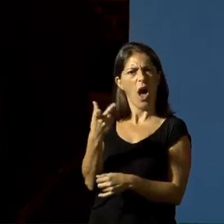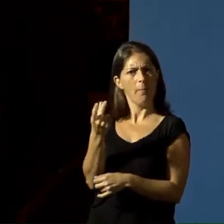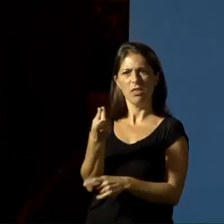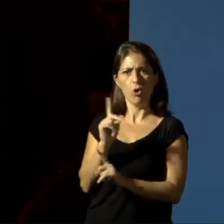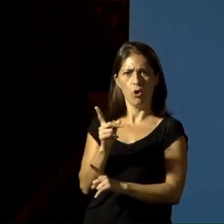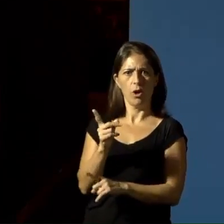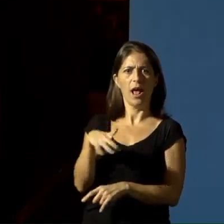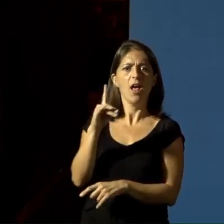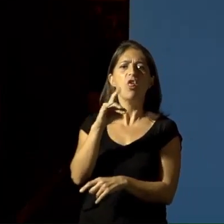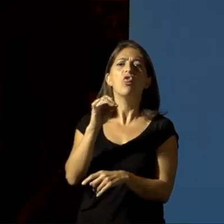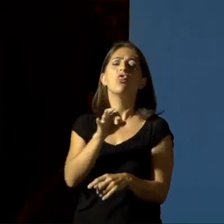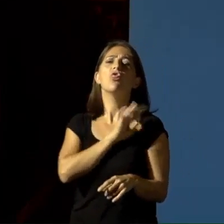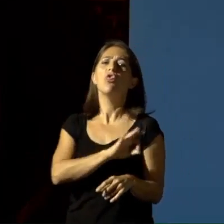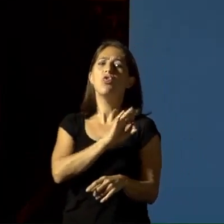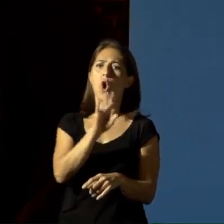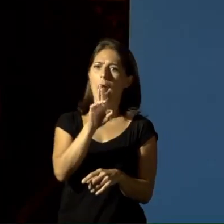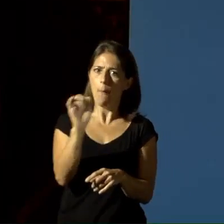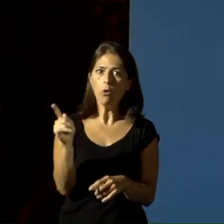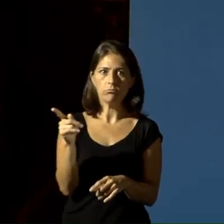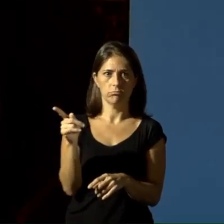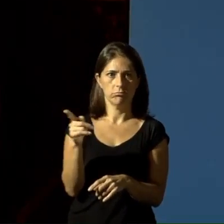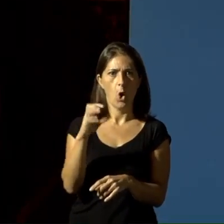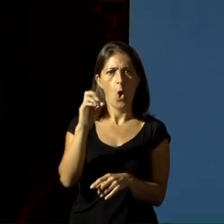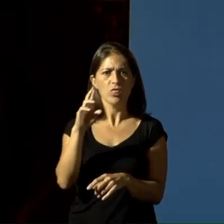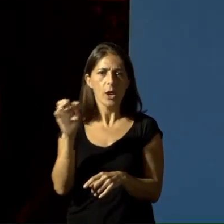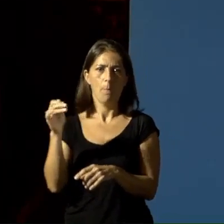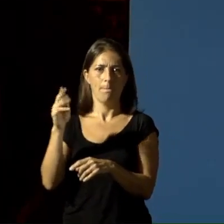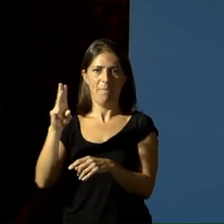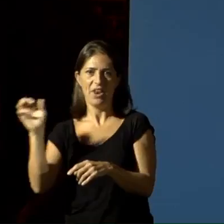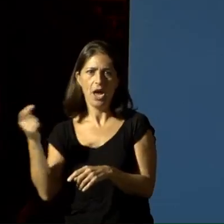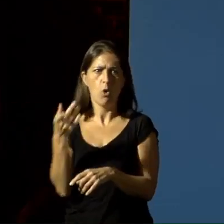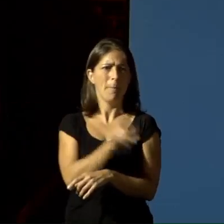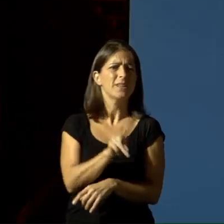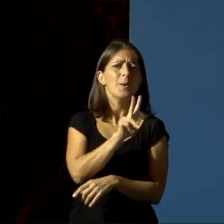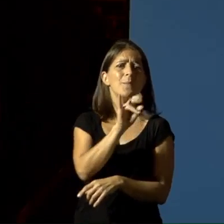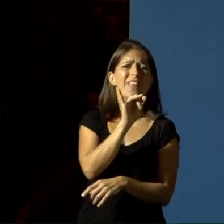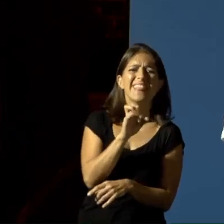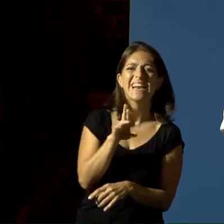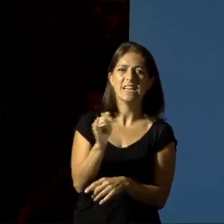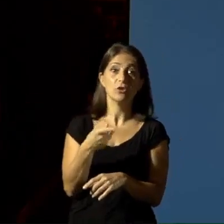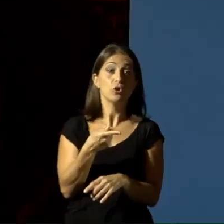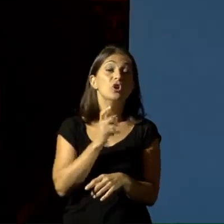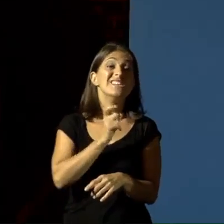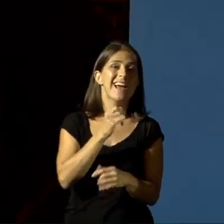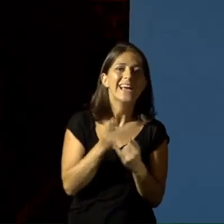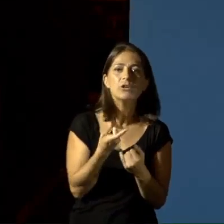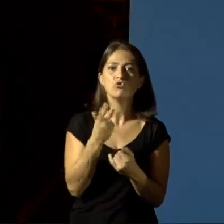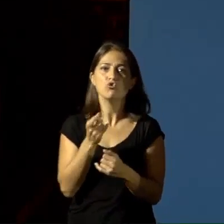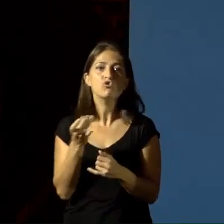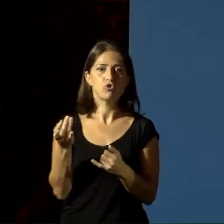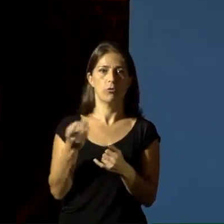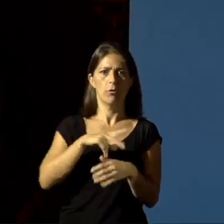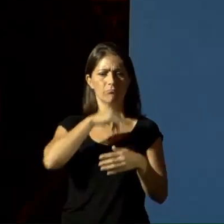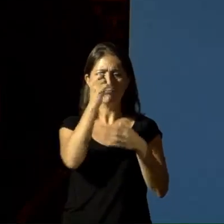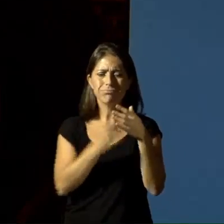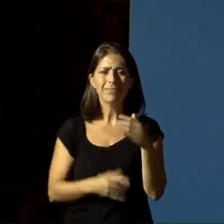Otero Pedrallo. Os demais non eran Don Ramón. Don Ramón Otero Pedrallo. Era Vicente Risco. Era Xaquín e Xurxo Lourenzo,